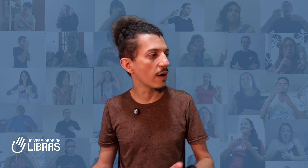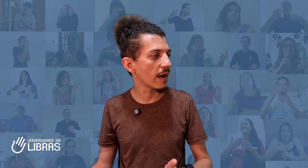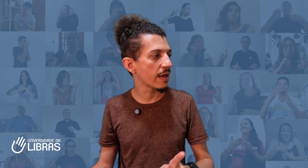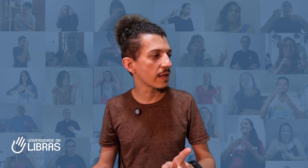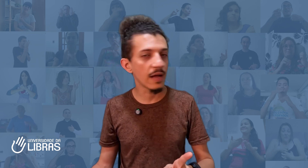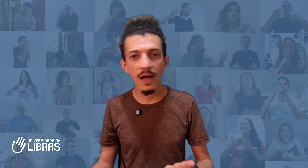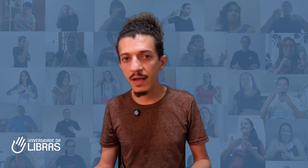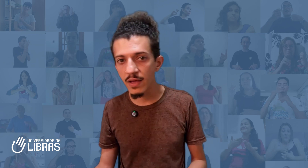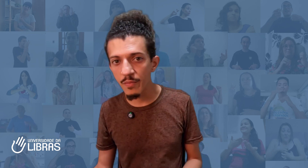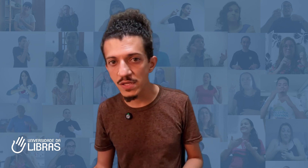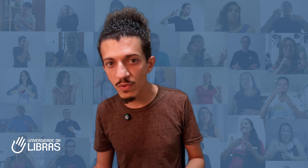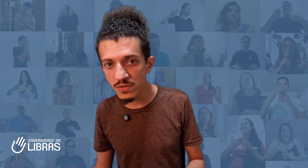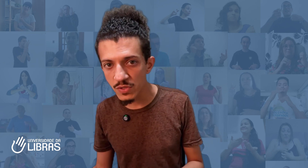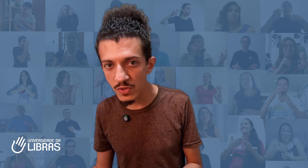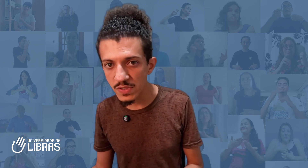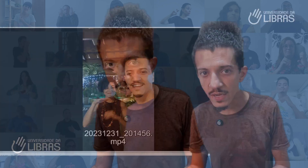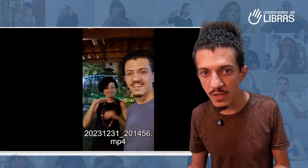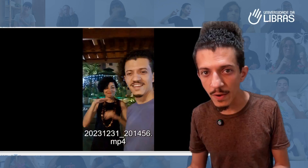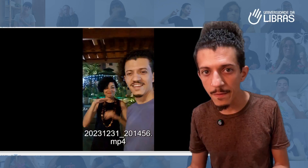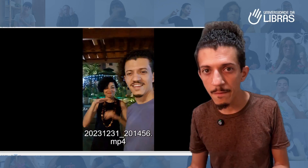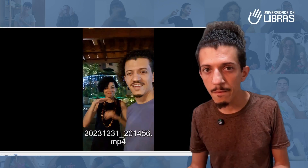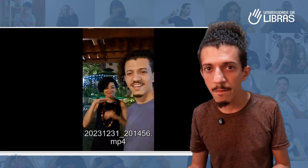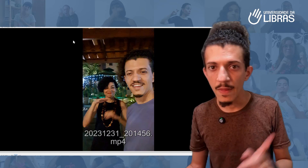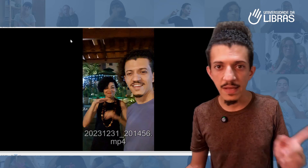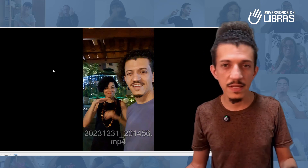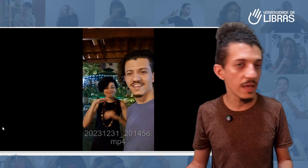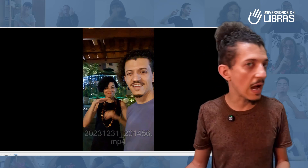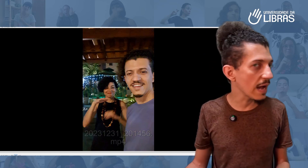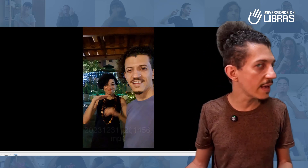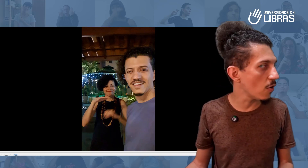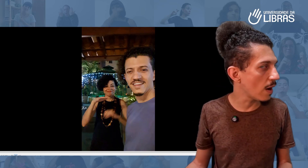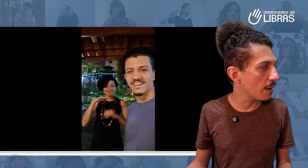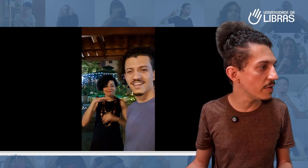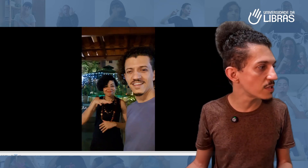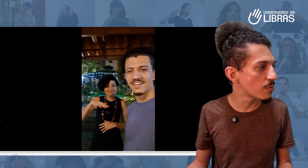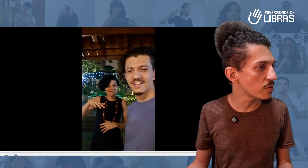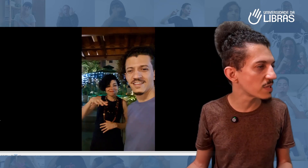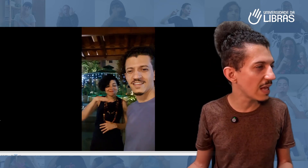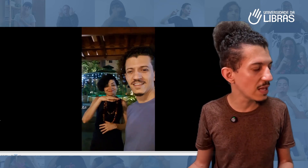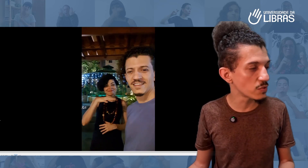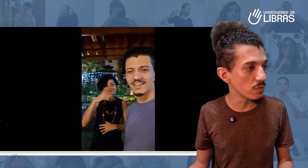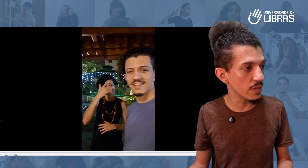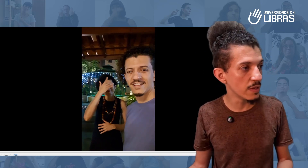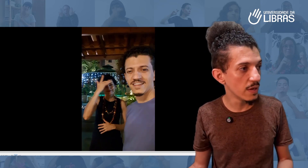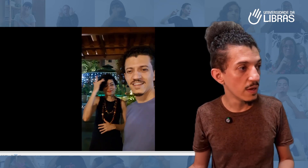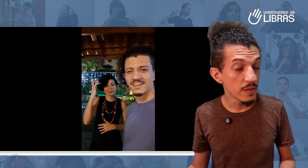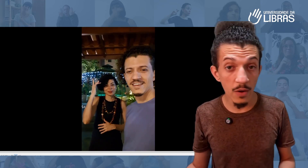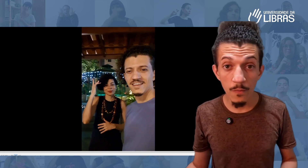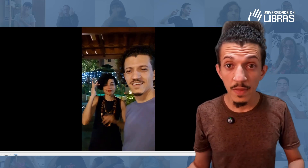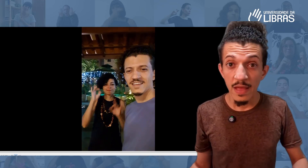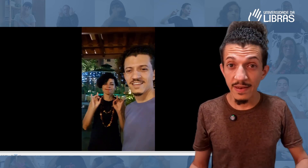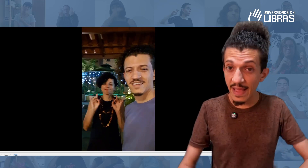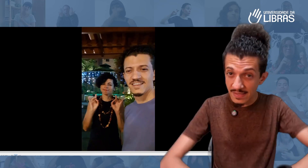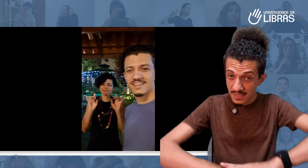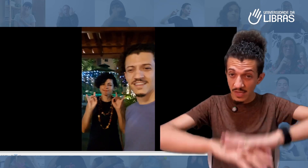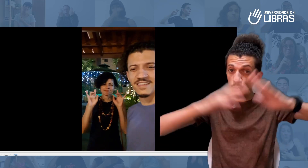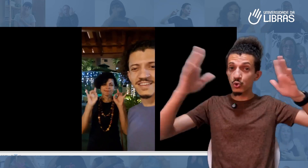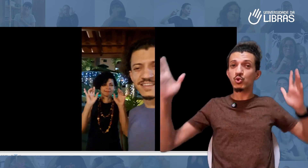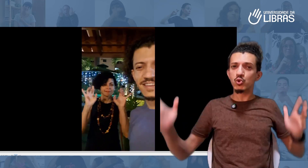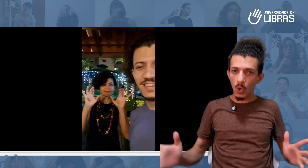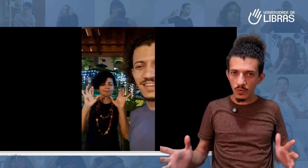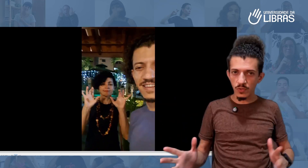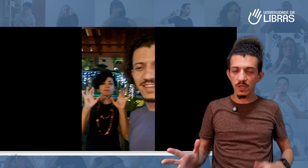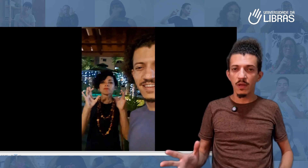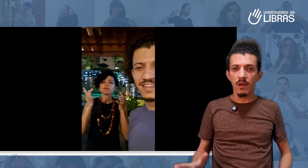Aqui, ó. Tá a Raquel, minha esposa, vou te mostrar aqui, ó. Mas aqui a Raquel, a minha esposa, ela é surda. Então, nesses